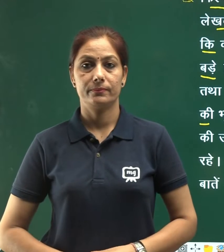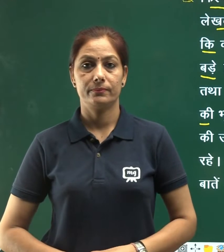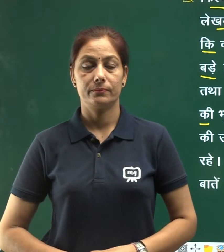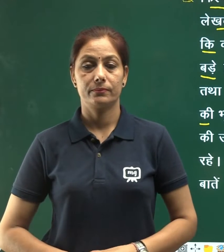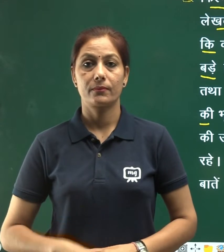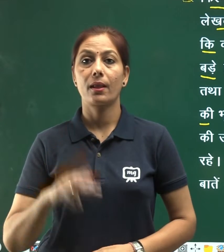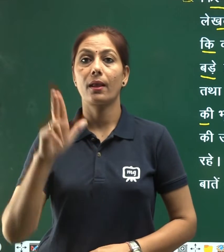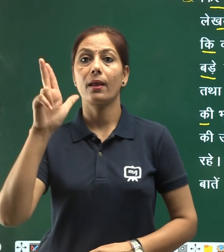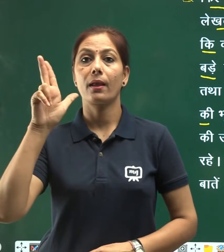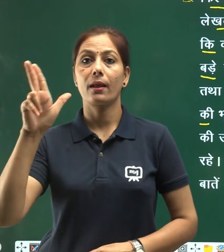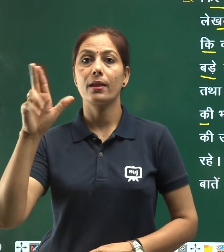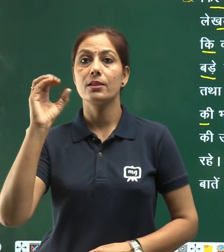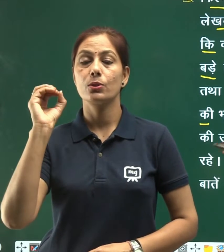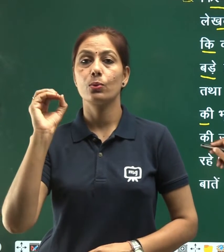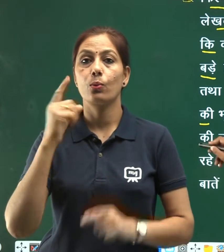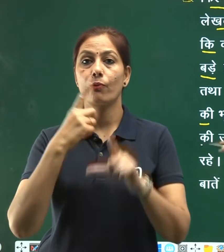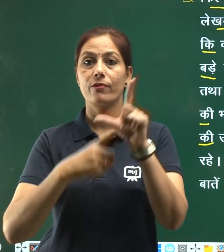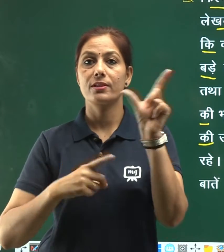80 वर्ष की